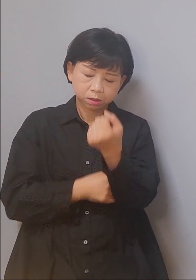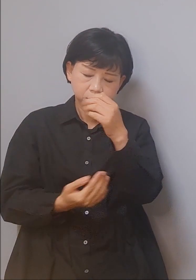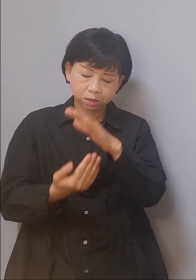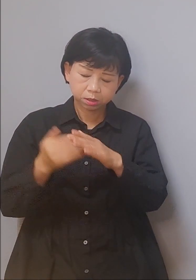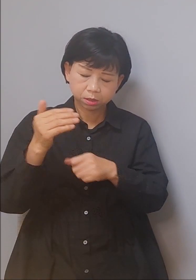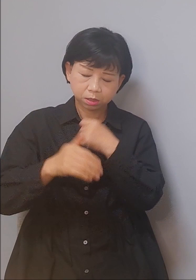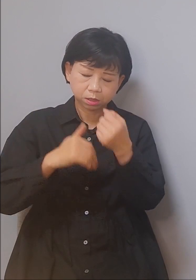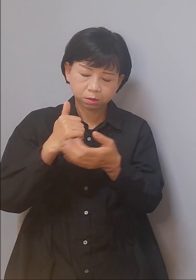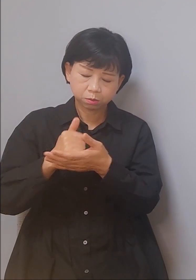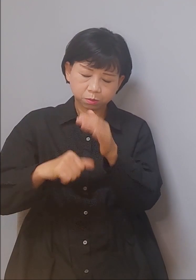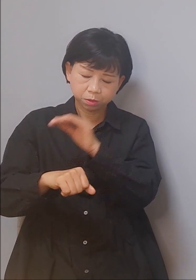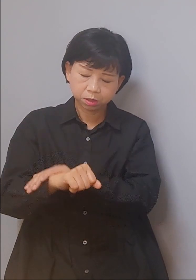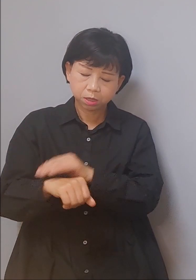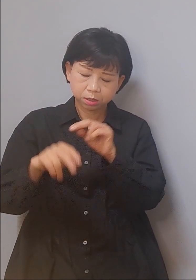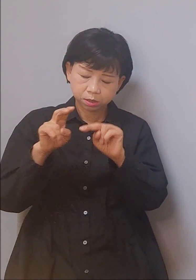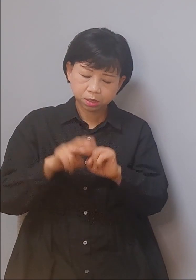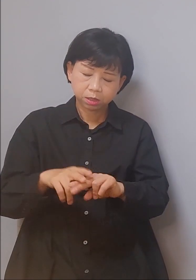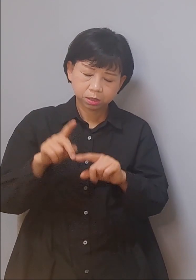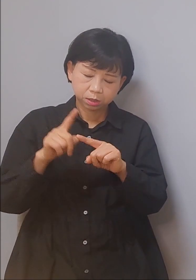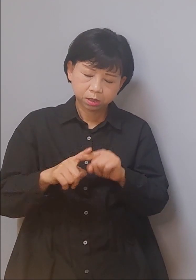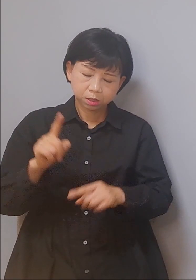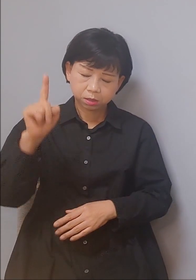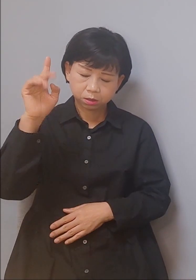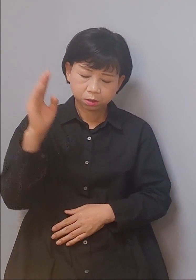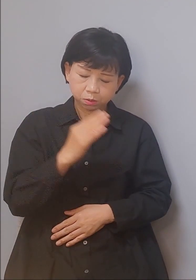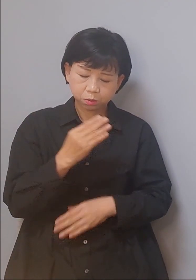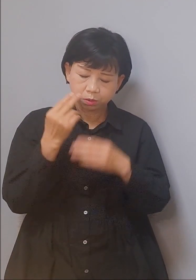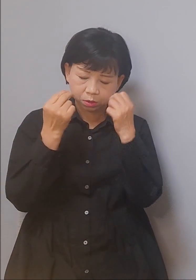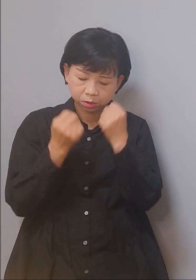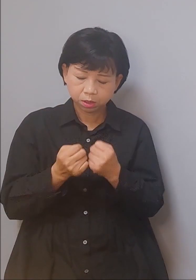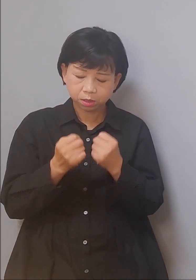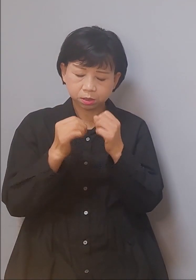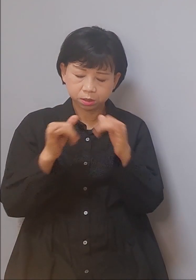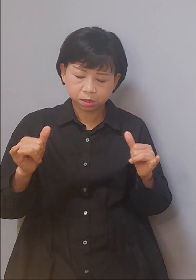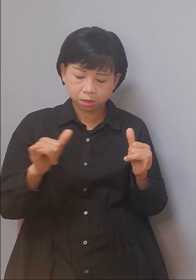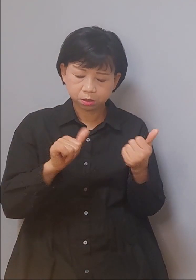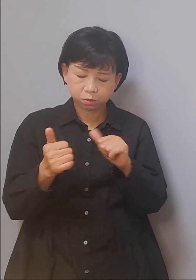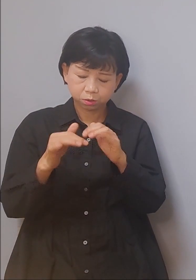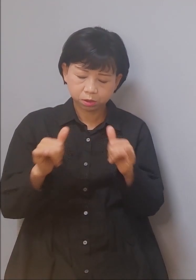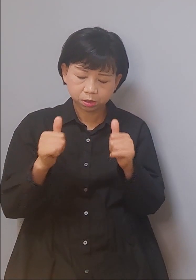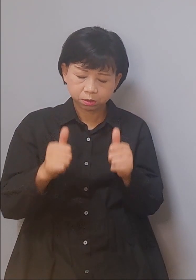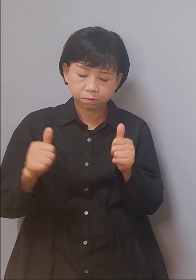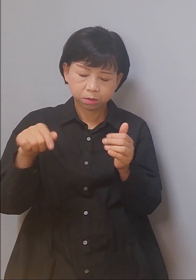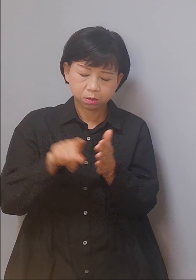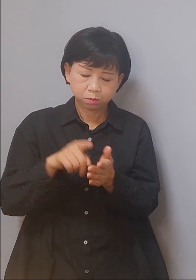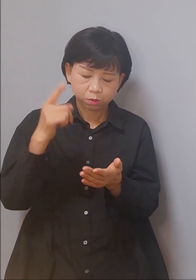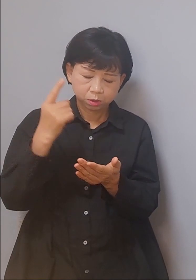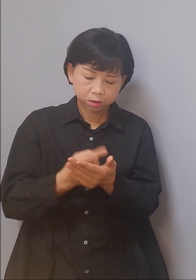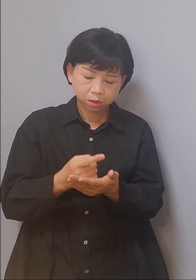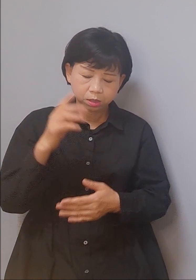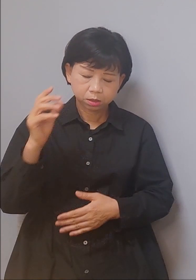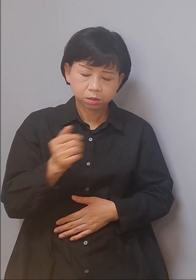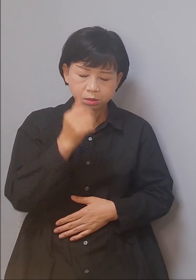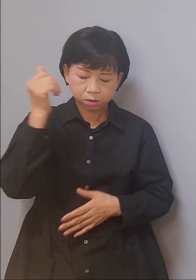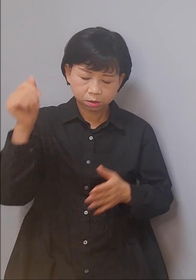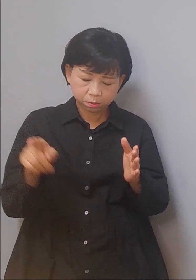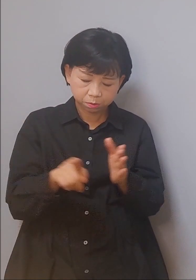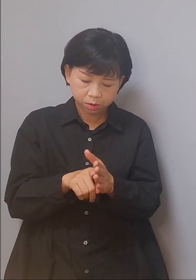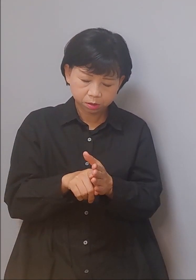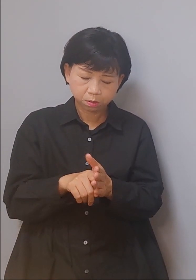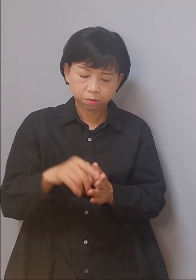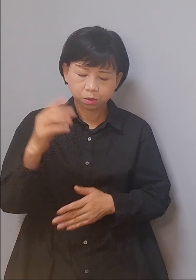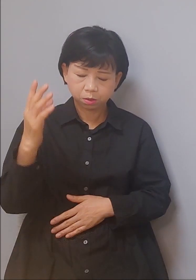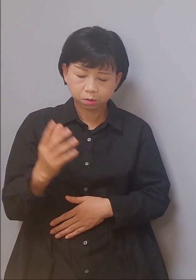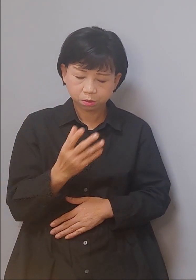오르사 전능하신 하나님 우편에 앉아 계시다가 저리로서 산자와 죽은 자를 심판하러 오시리라.